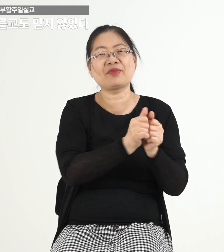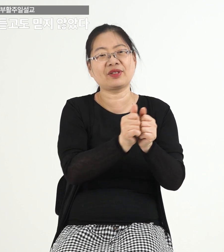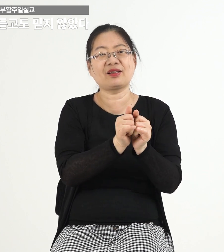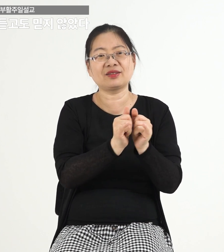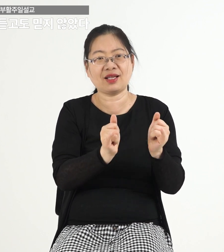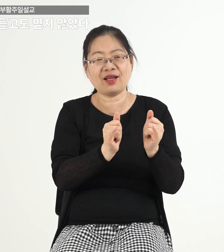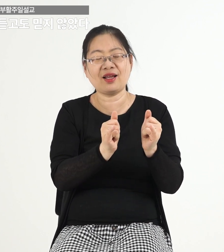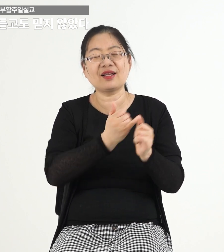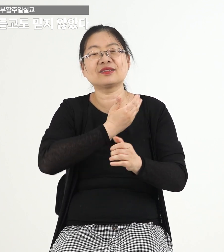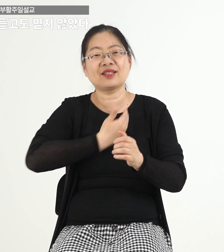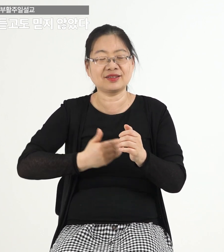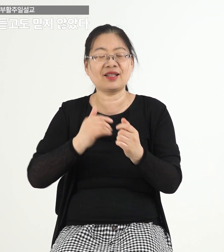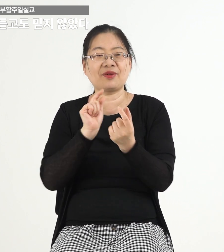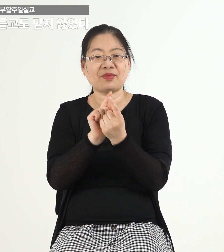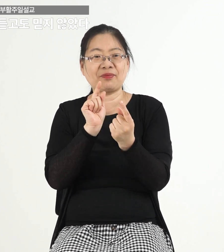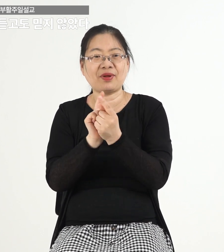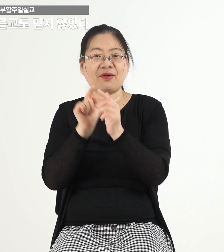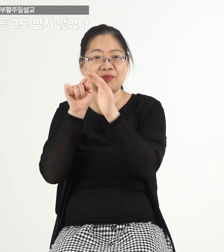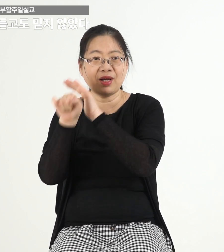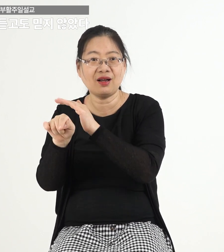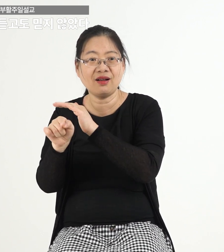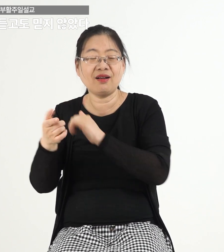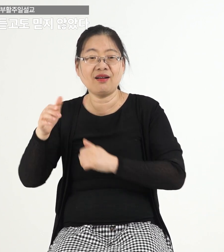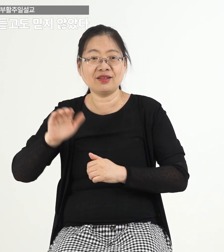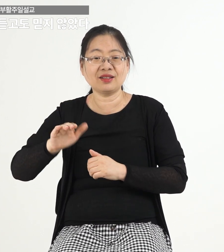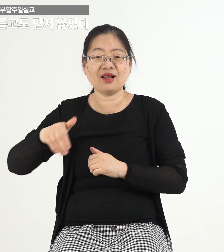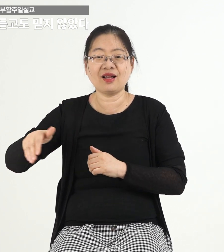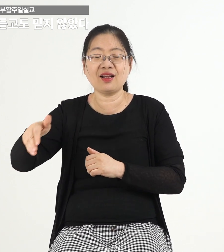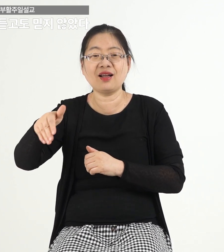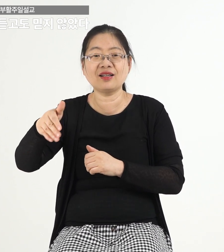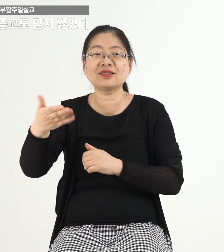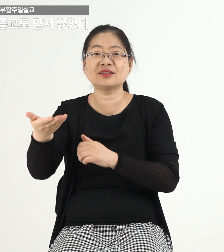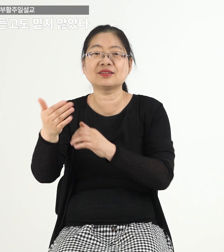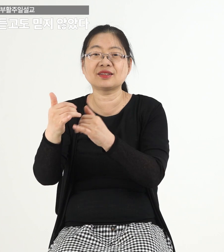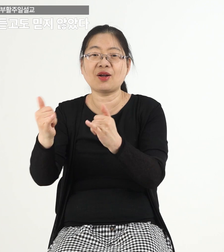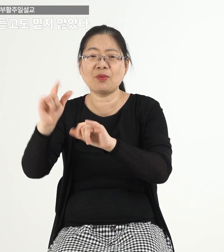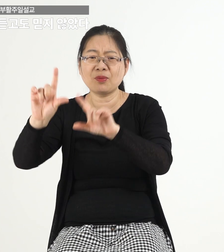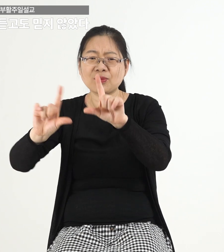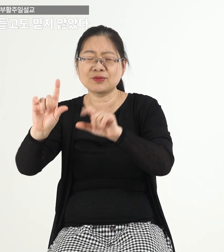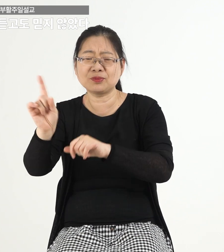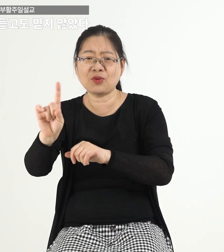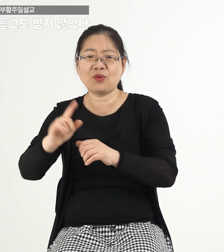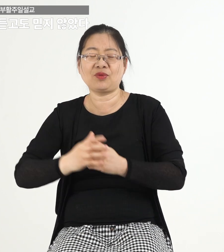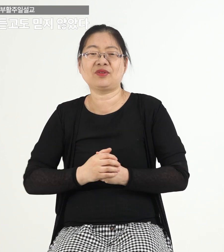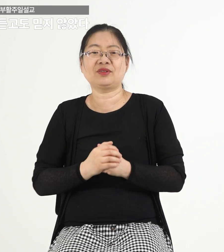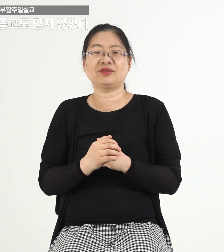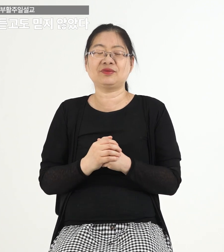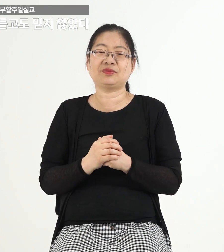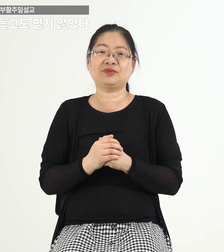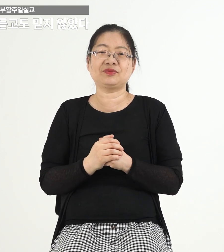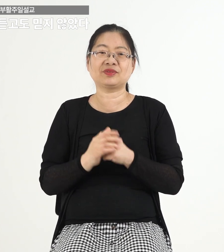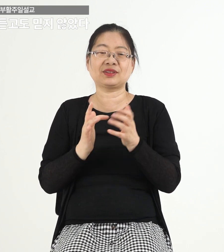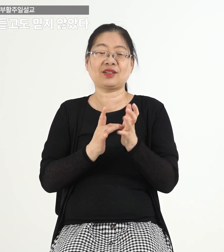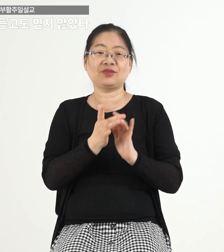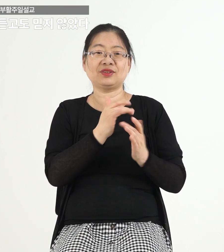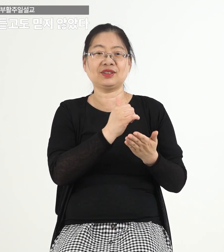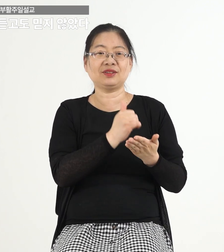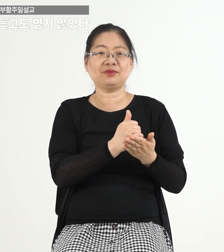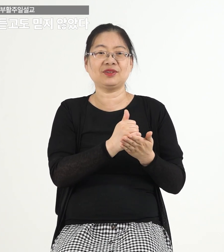자들을 찾아갔어요. 그런데 지금 그들의 상태는 어떤 상황이었는가 하면